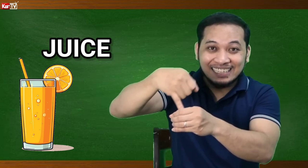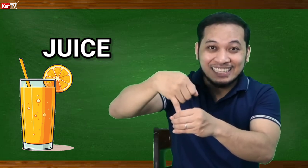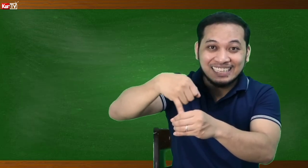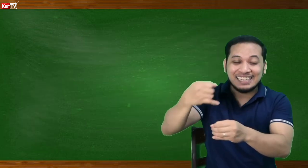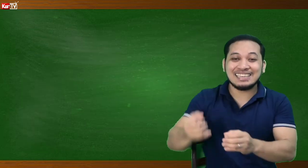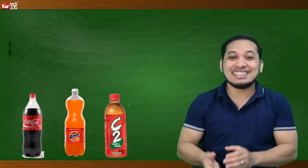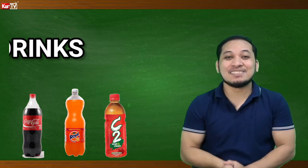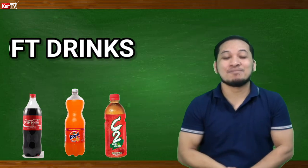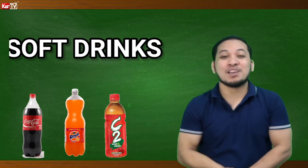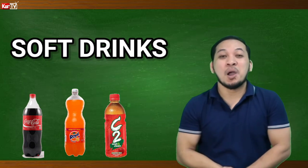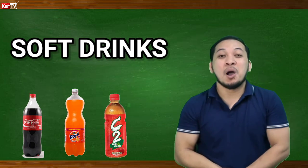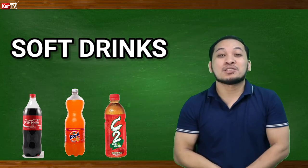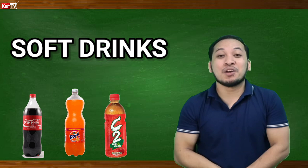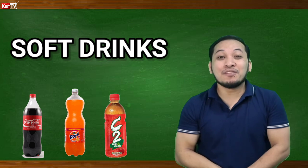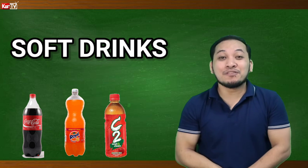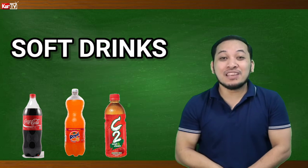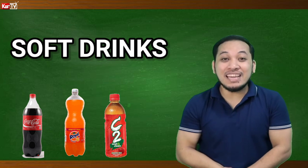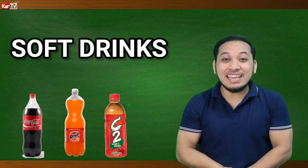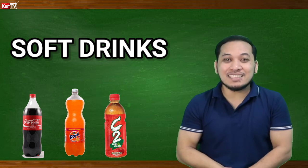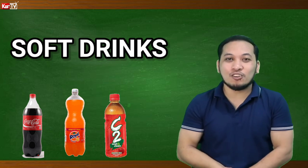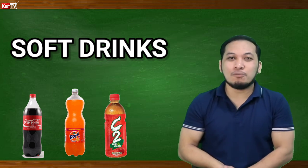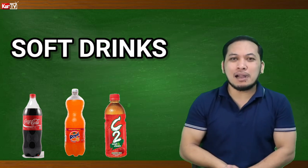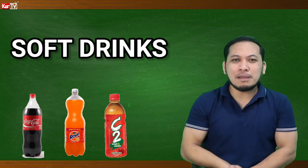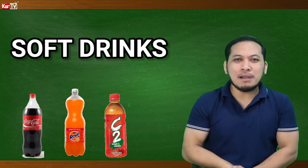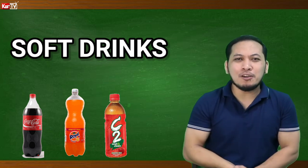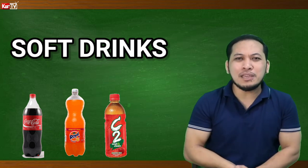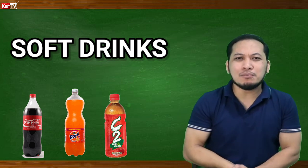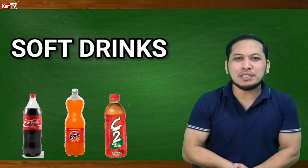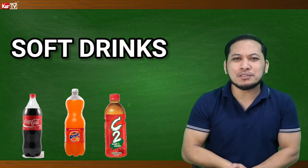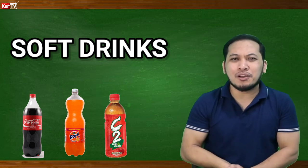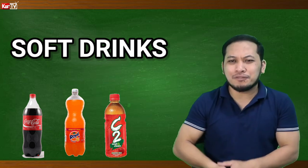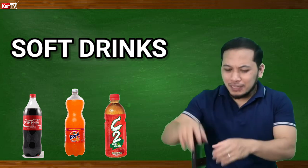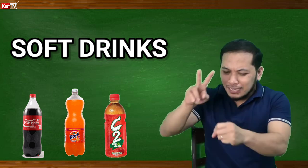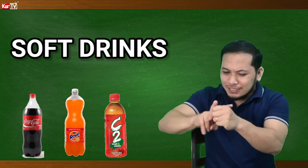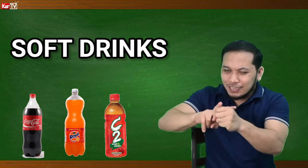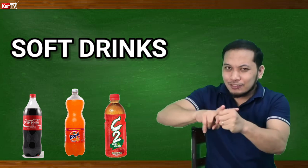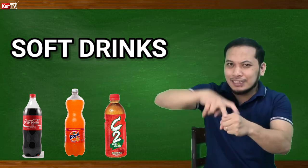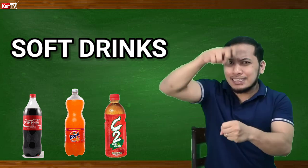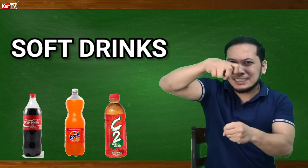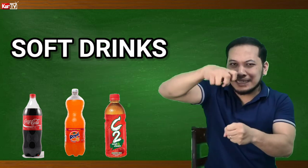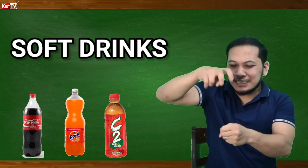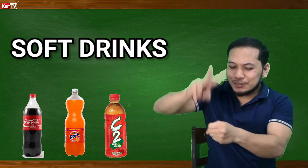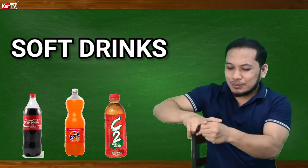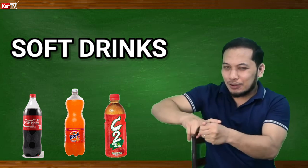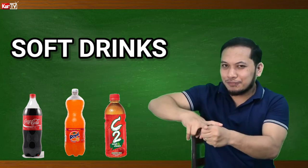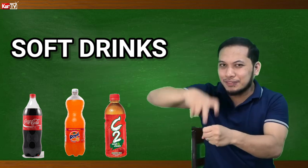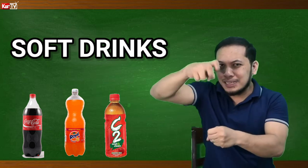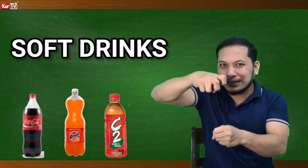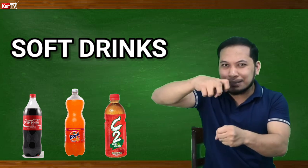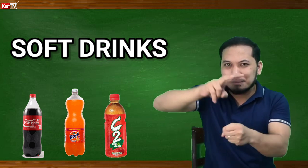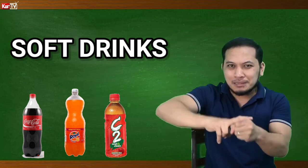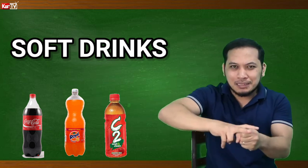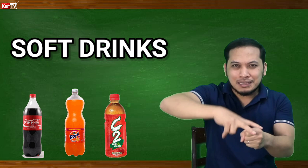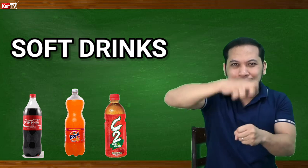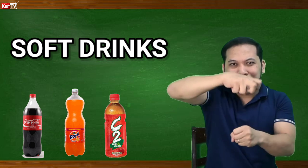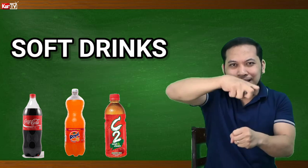Juice. Yes. Soft drinks. Oh, baka may mga umiinom dyan ng soft drinks. Ganun natin isisenyas yung soft drinks. Ayan,